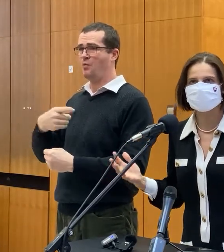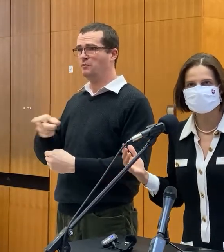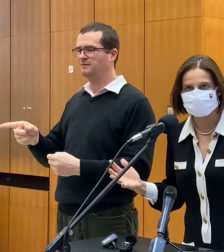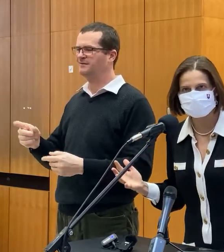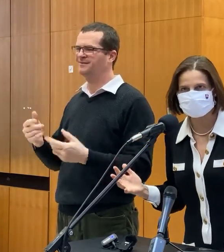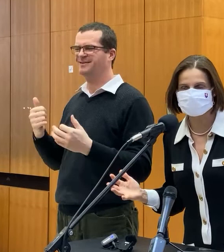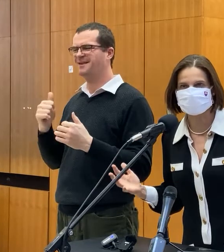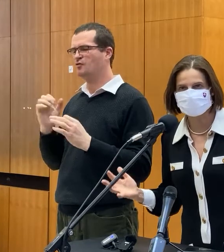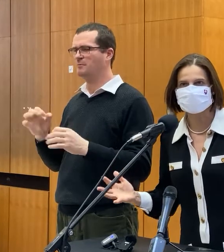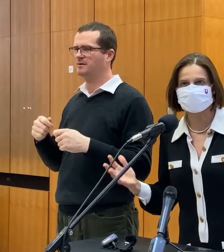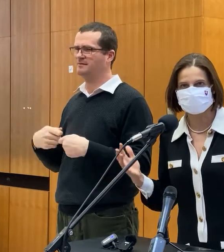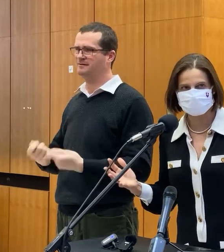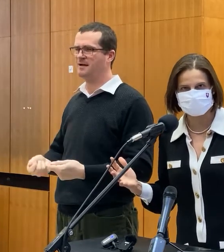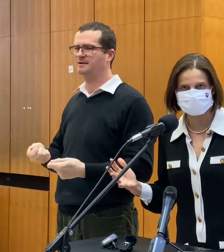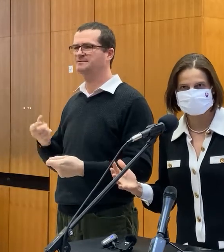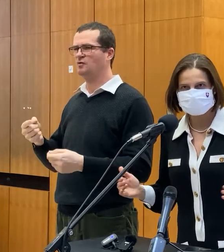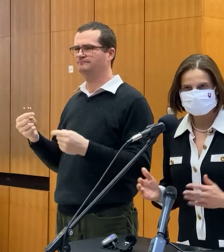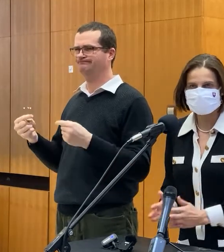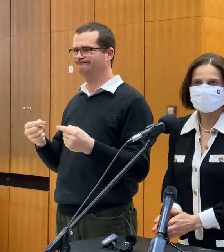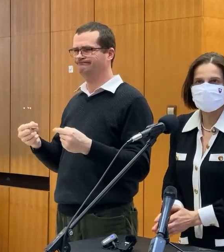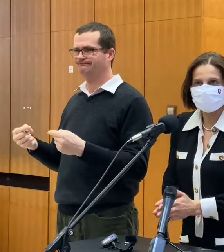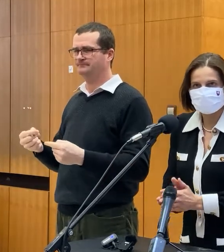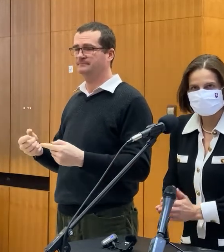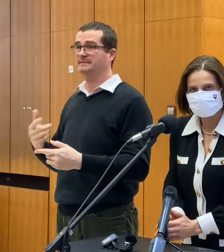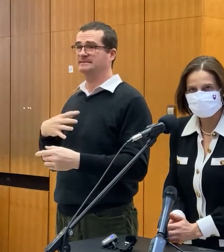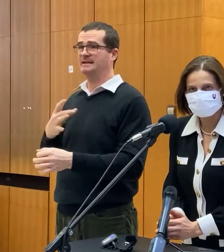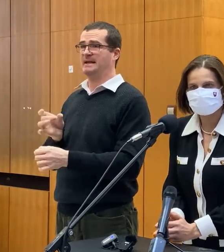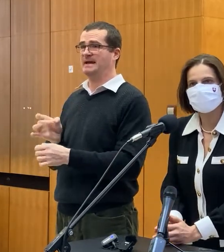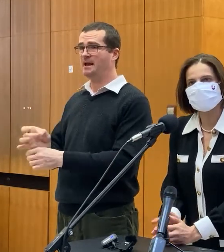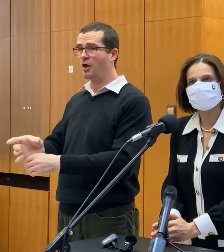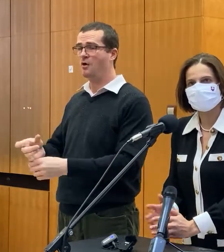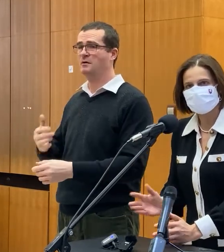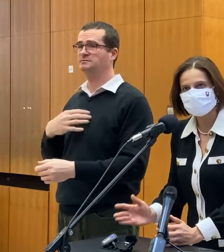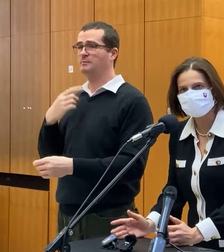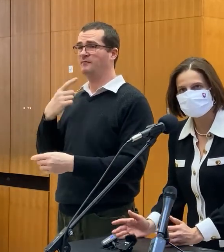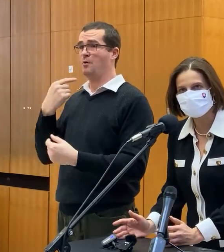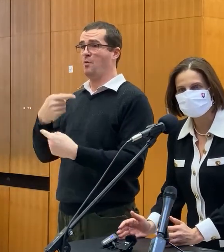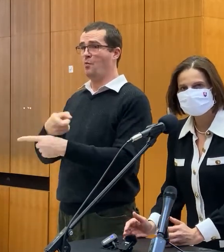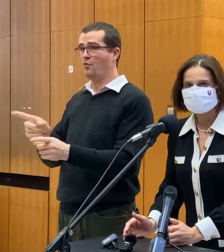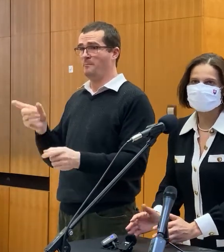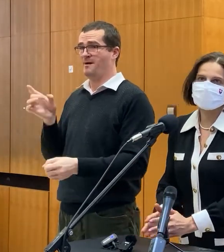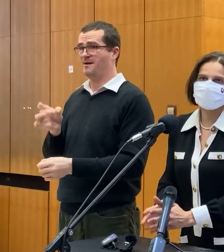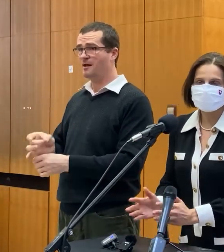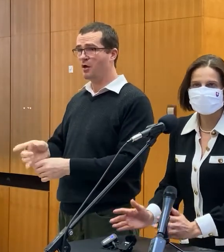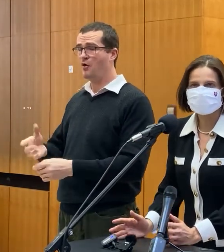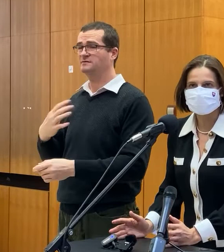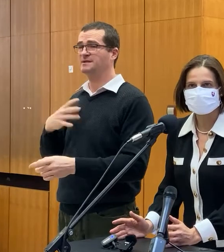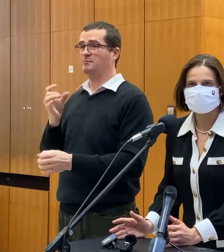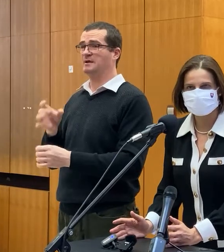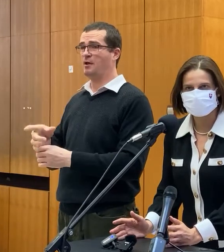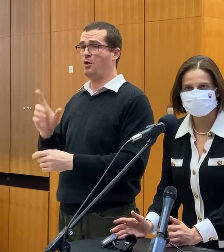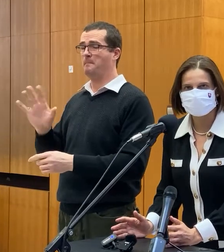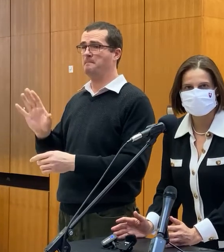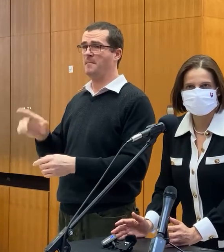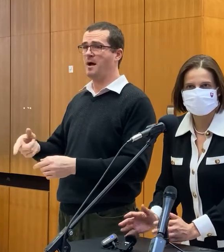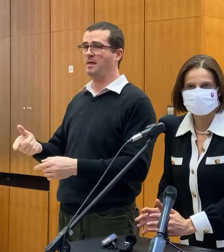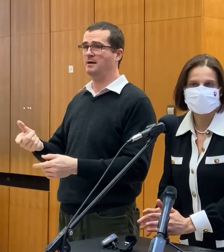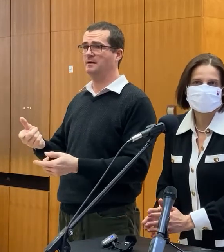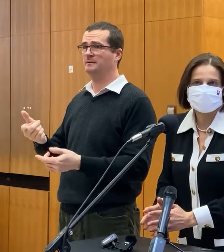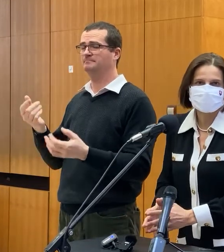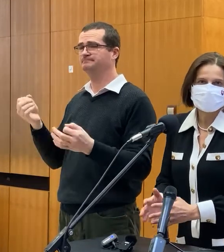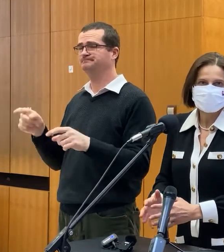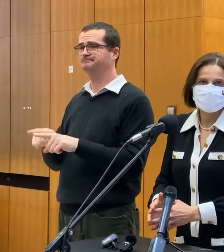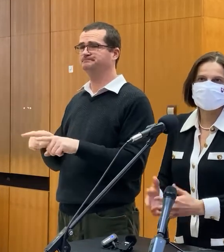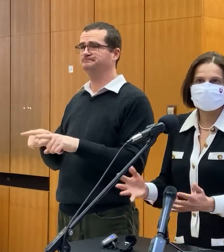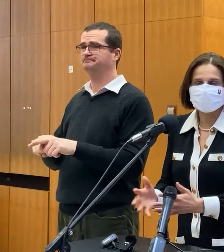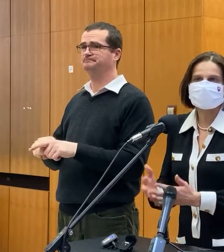dosť dobre sa to dá, pretože v tomto je ten konflikt. Chcete to urobiť rýchlo, chcete to povedať ľuďom rýchlo, chcete, aby rýchlo ste mali z toho